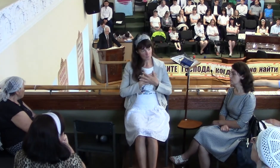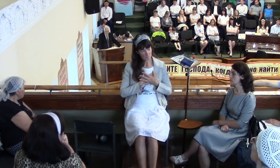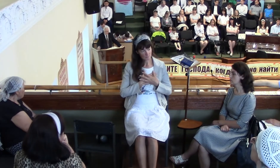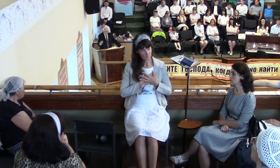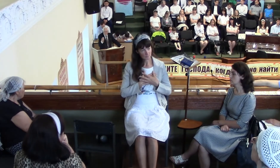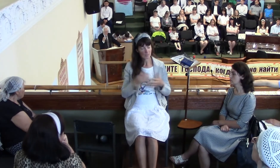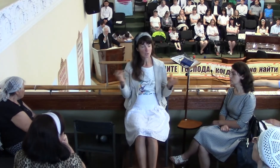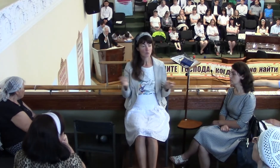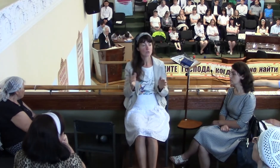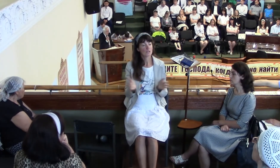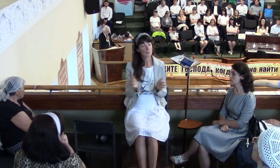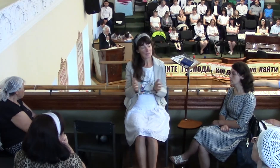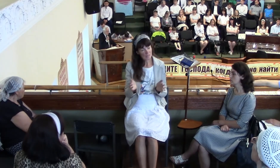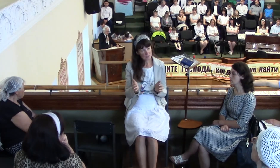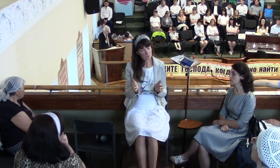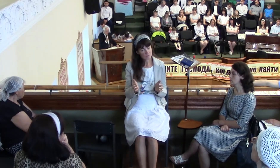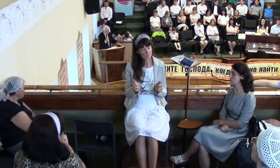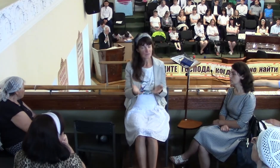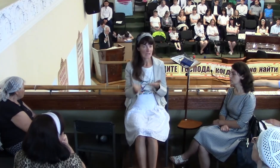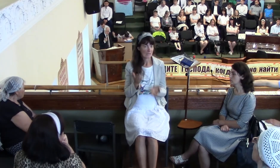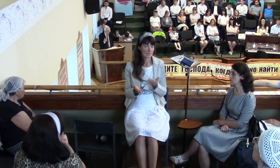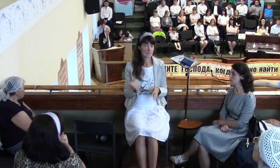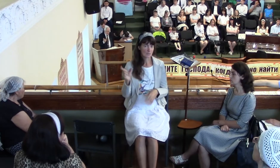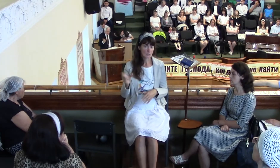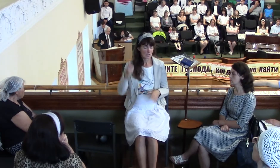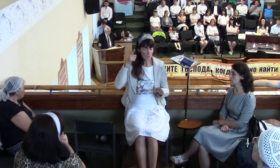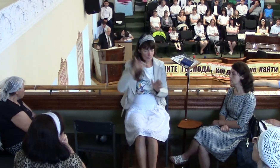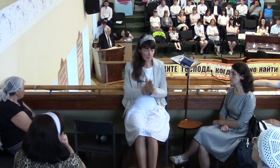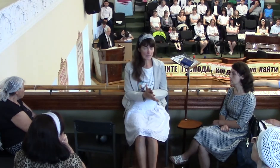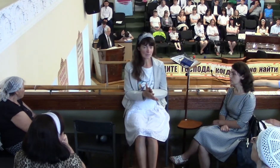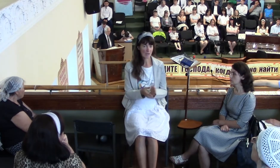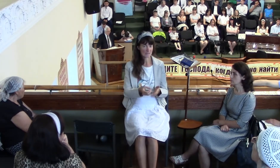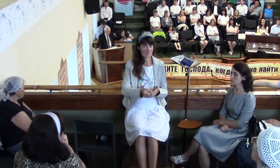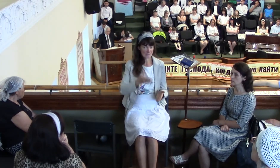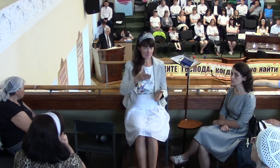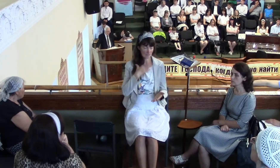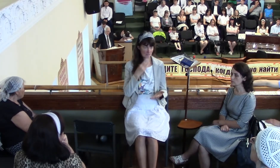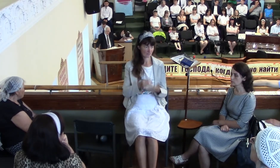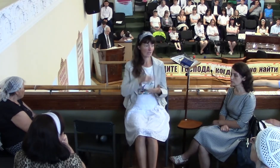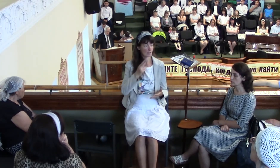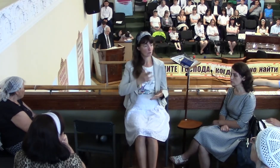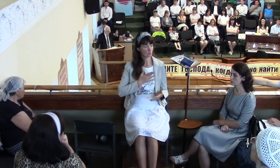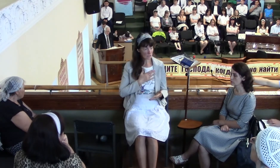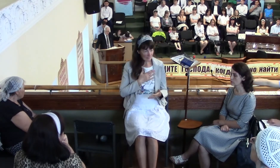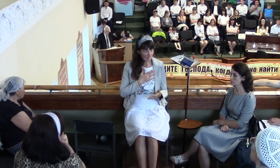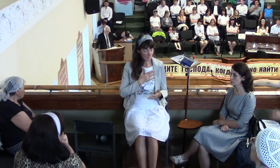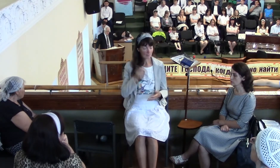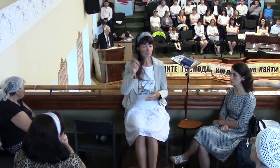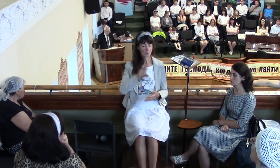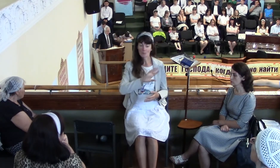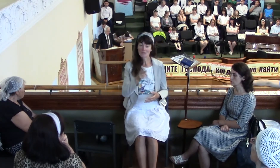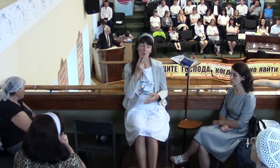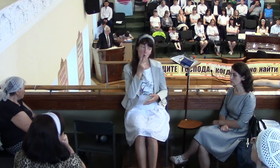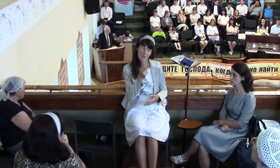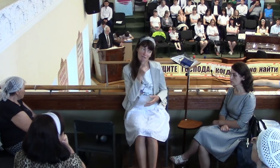беречь. Если бы люди понимали ценность своей души, ни одна пачка, на которой написано «курение убывает», не было бы